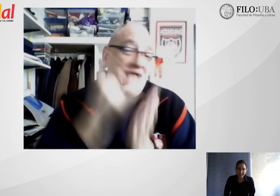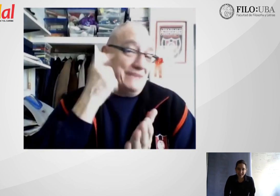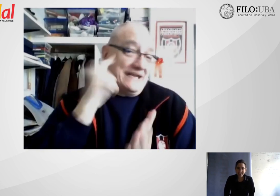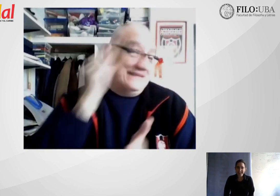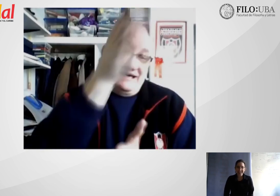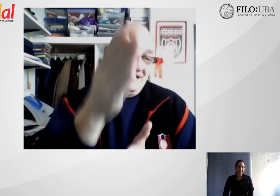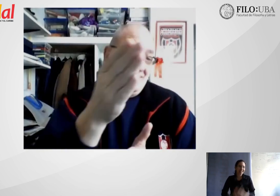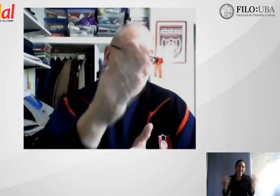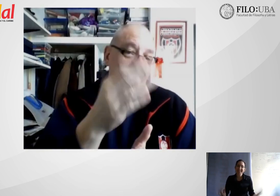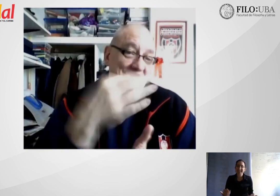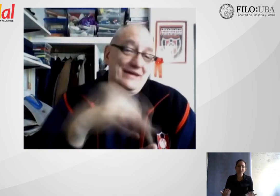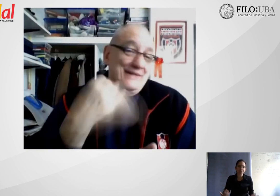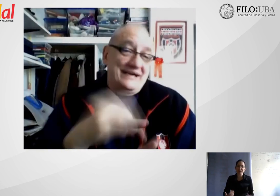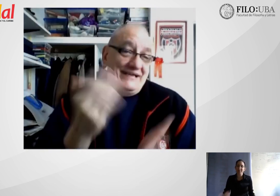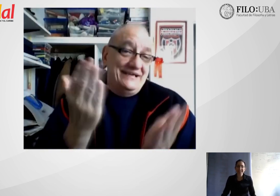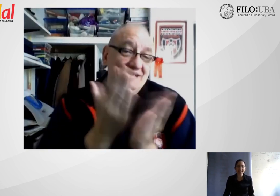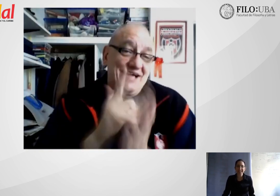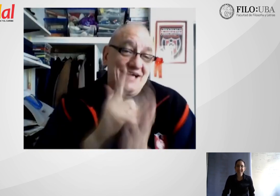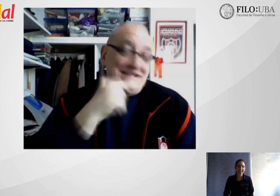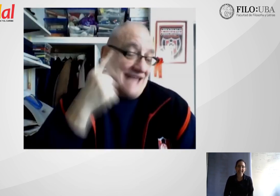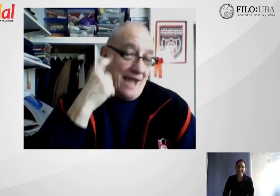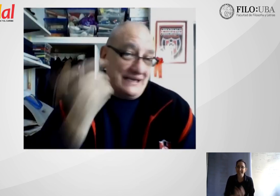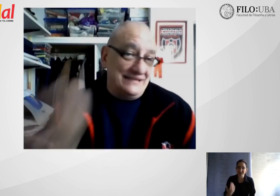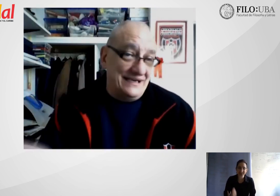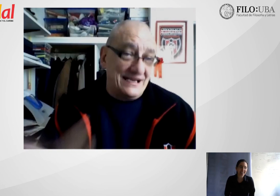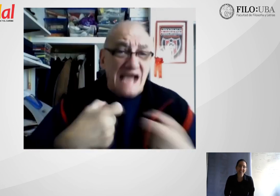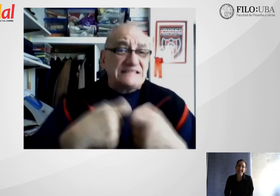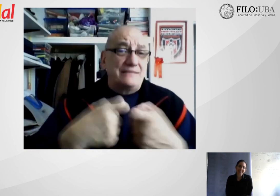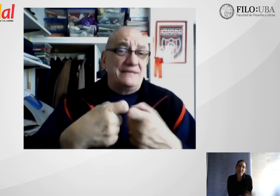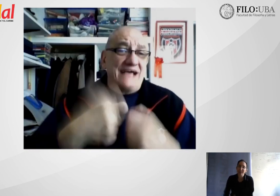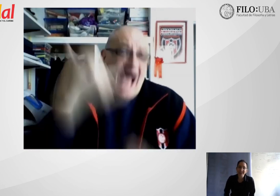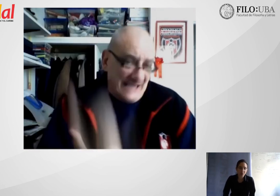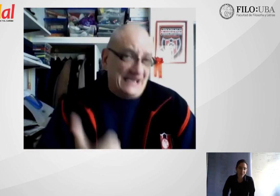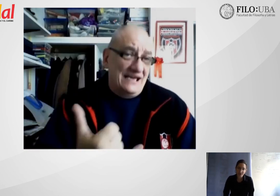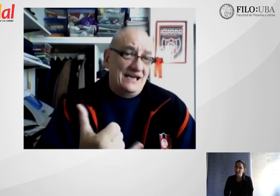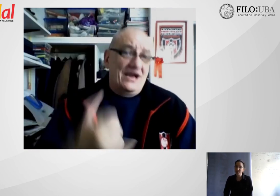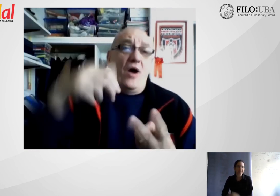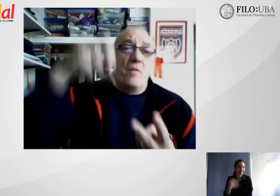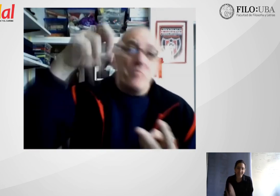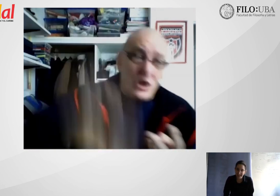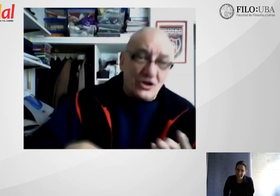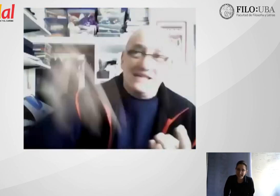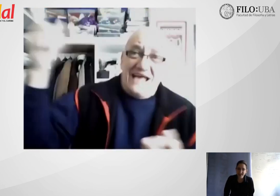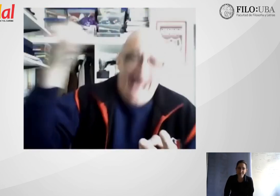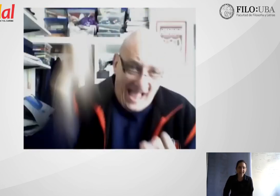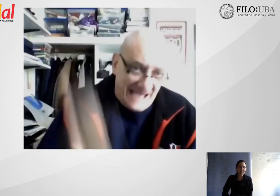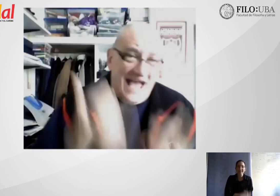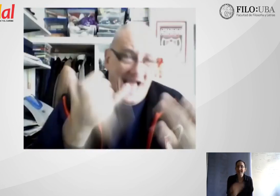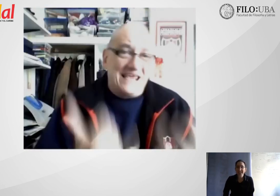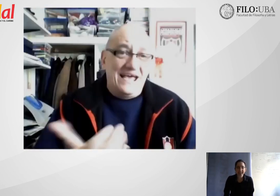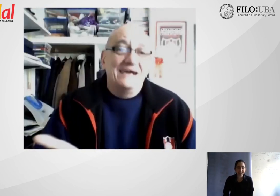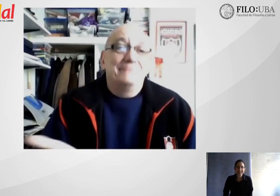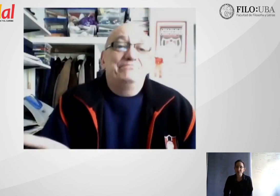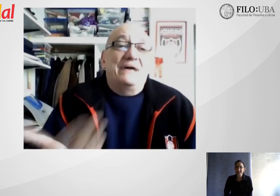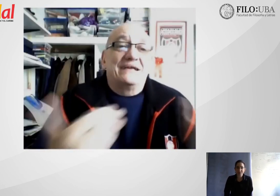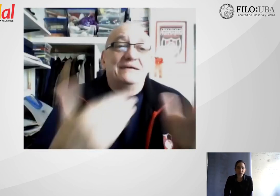La verdad, que vayan a estudiar lengua de señas, que se contacten con personas sordas, que vengan a SAM, que